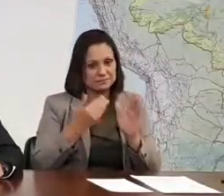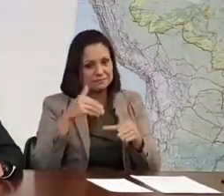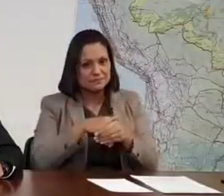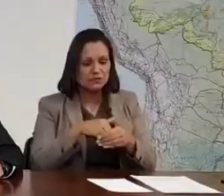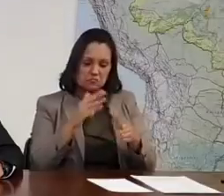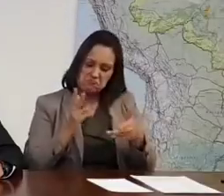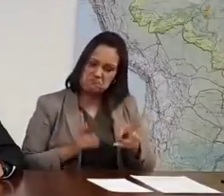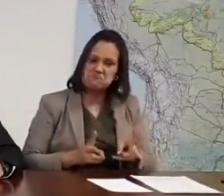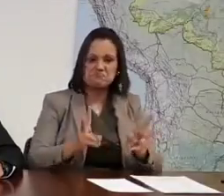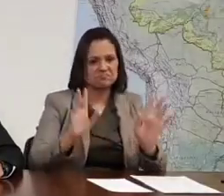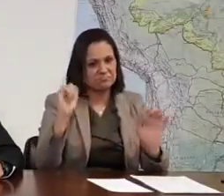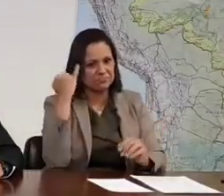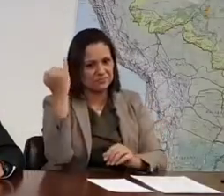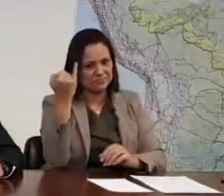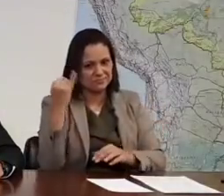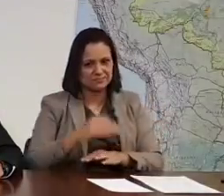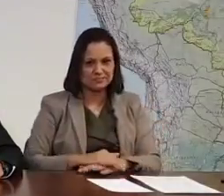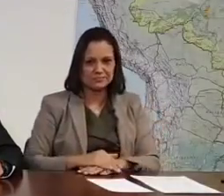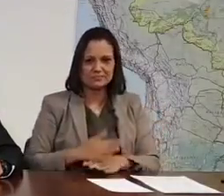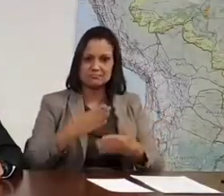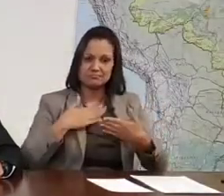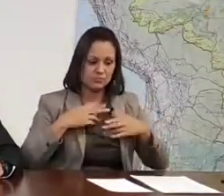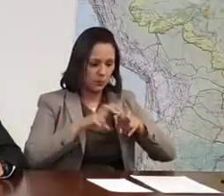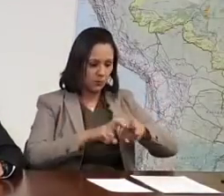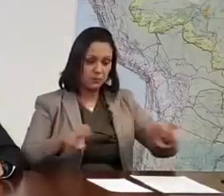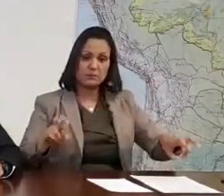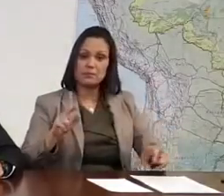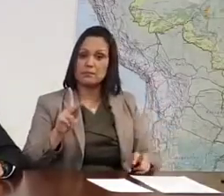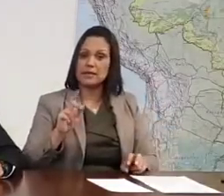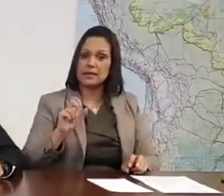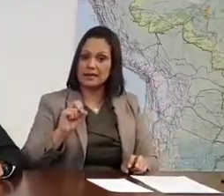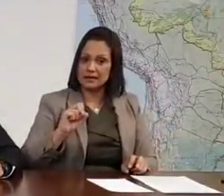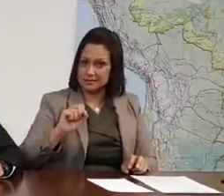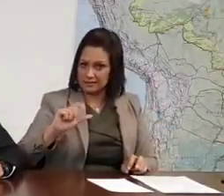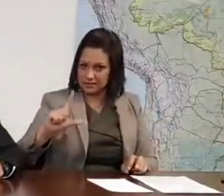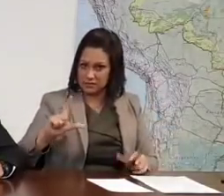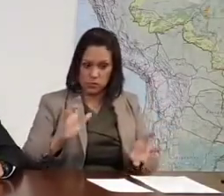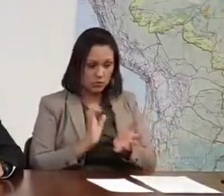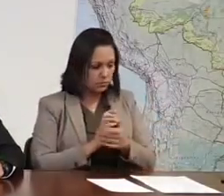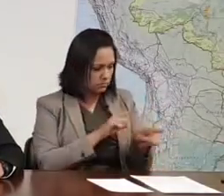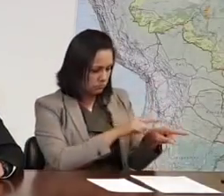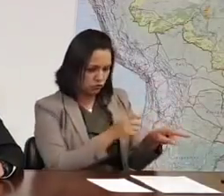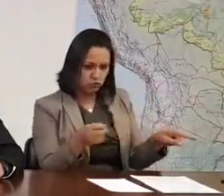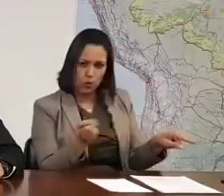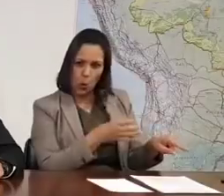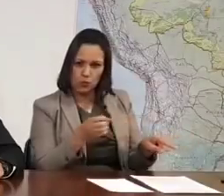mais importantes, né? A minha bancada, o PSL, é uma bancada de parlamentares bastante novos.